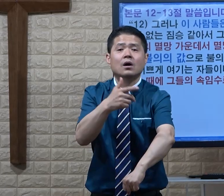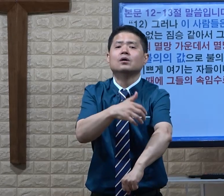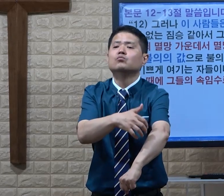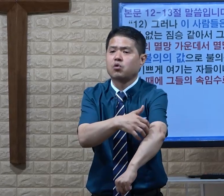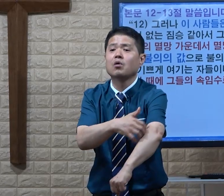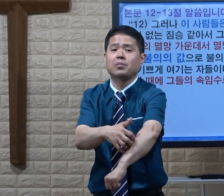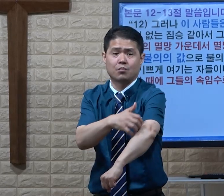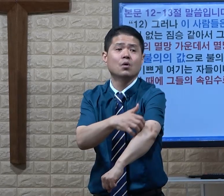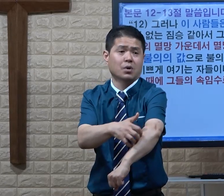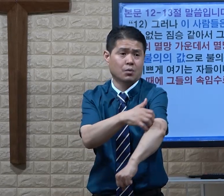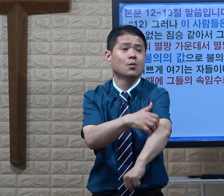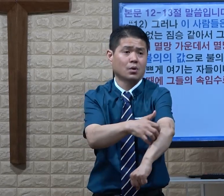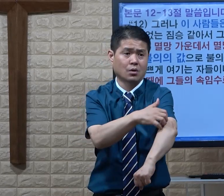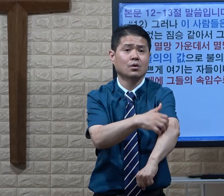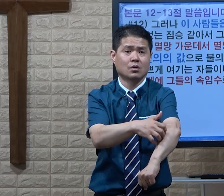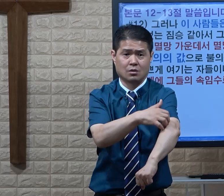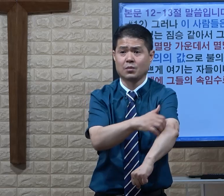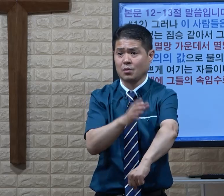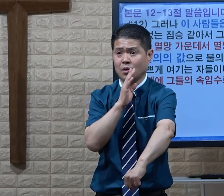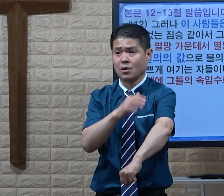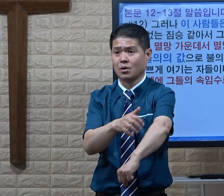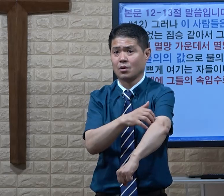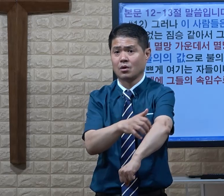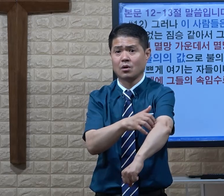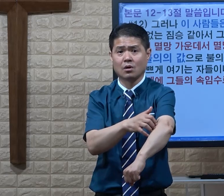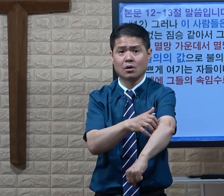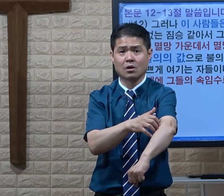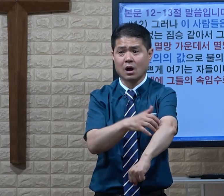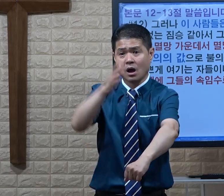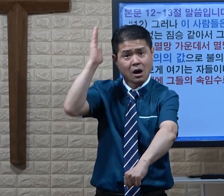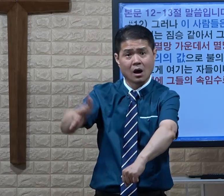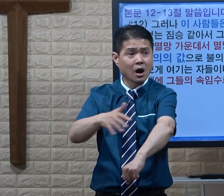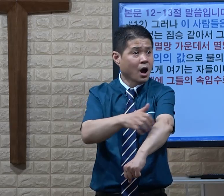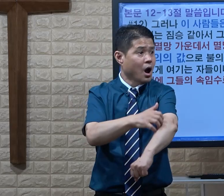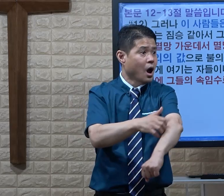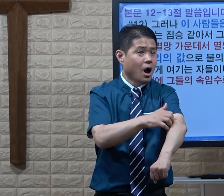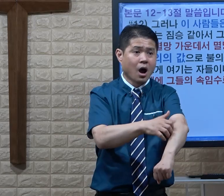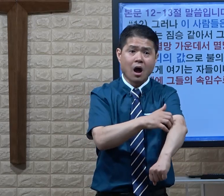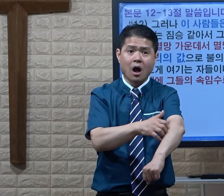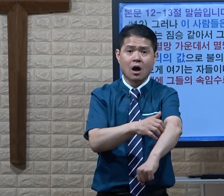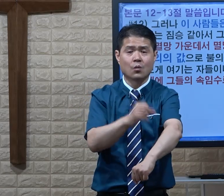당연히 불편할 수 있습니다.